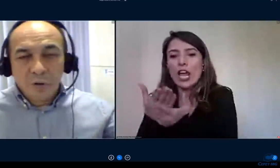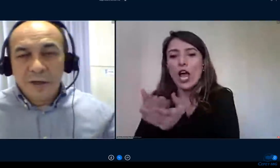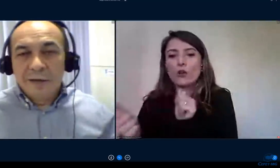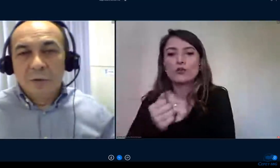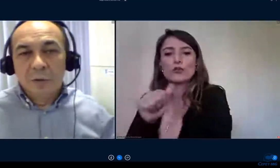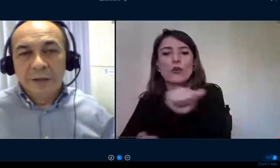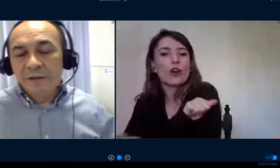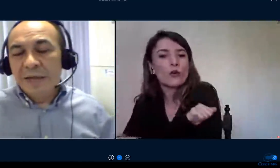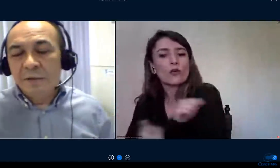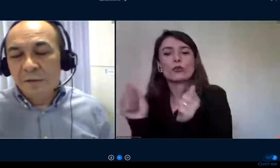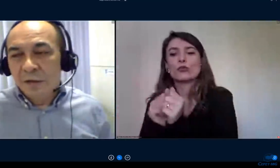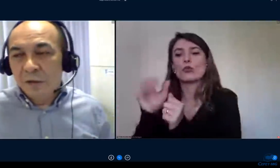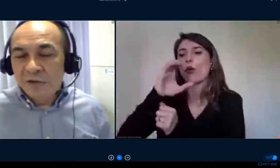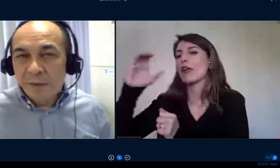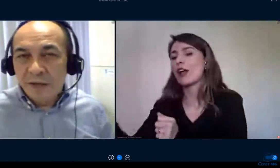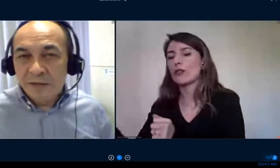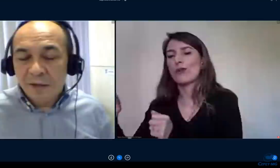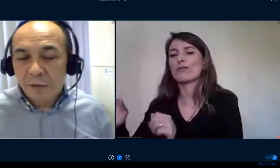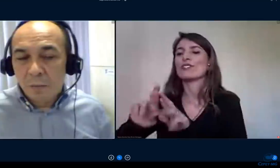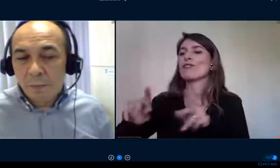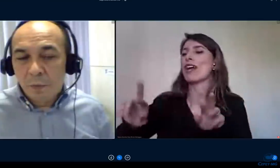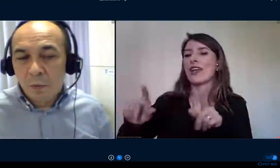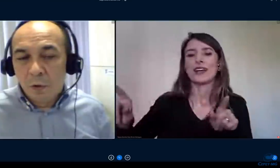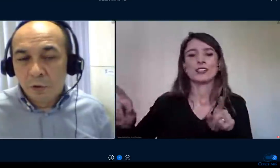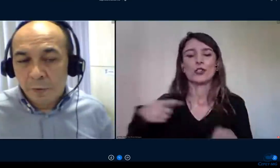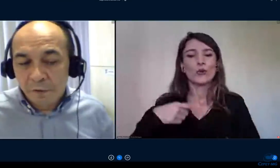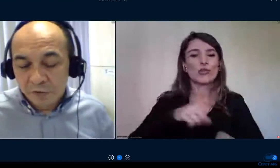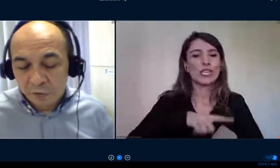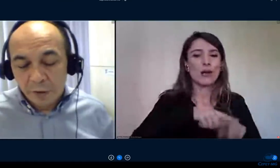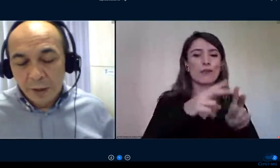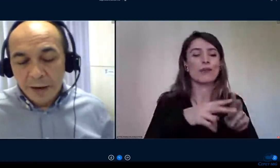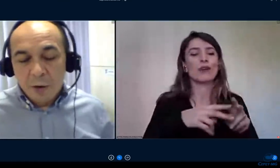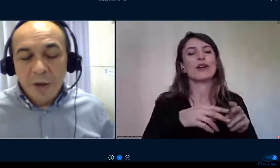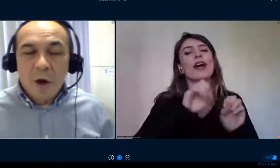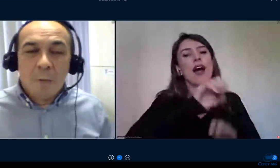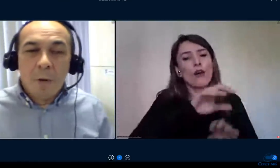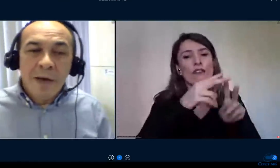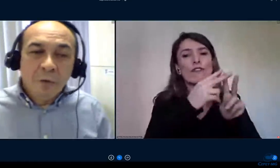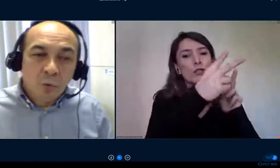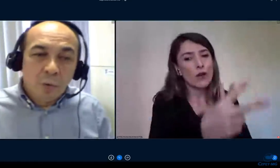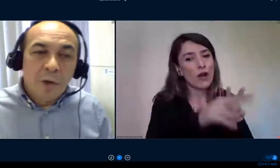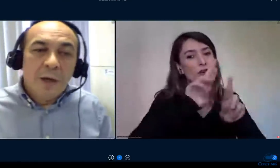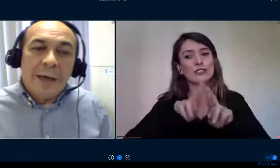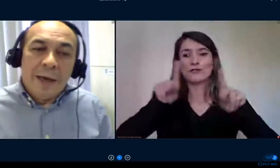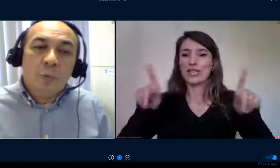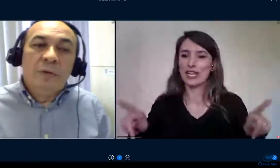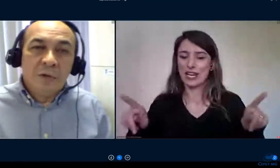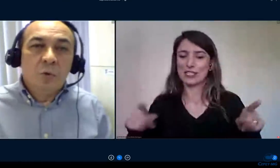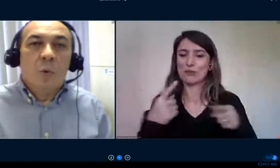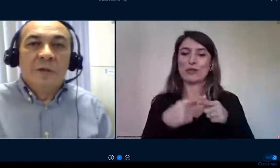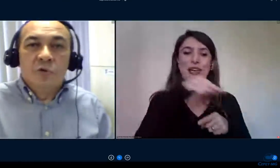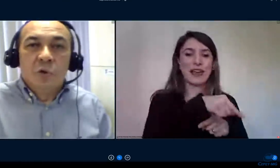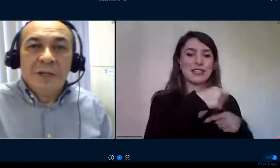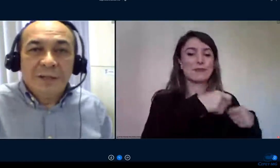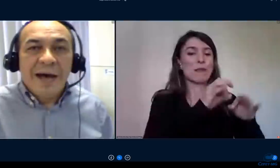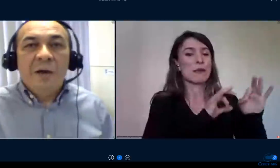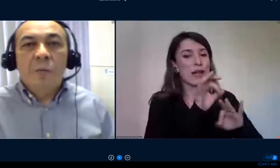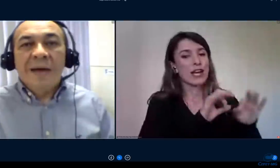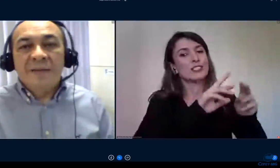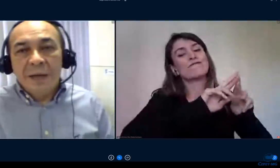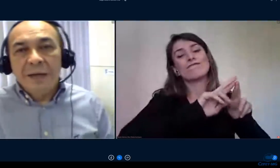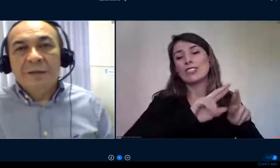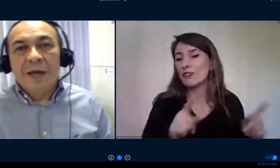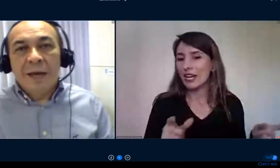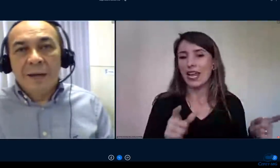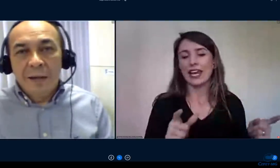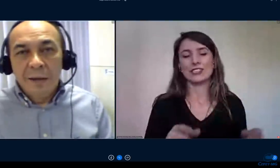outro coordenador que ele está dividindo a experiência dele com outro professor não é um momento é um tanto quanto solitário